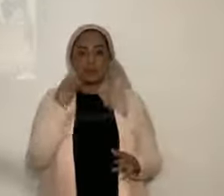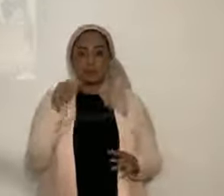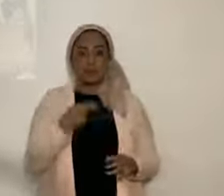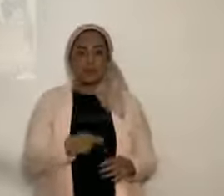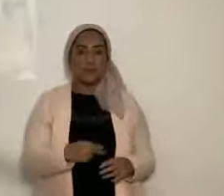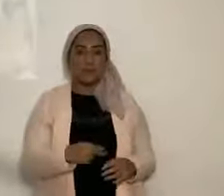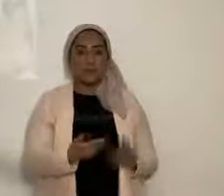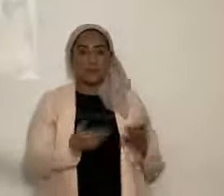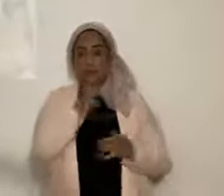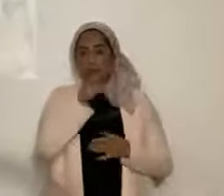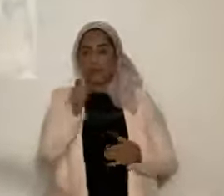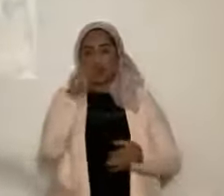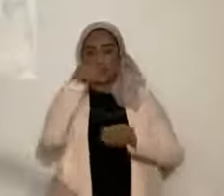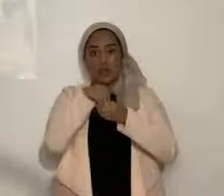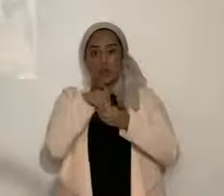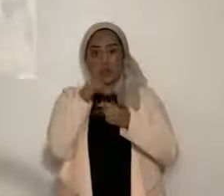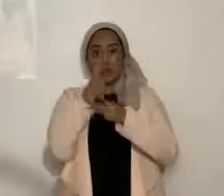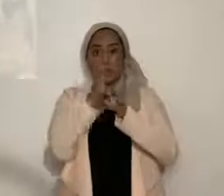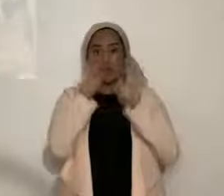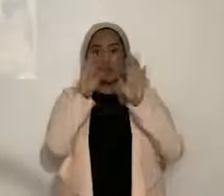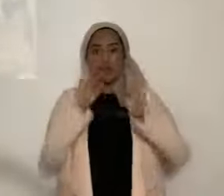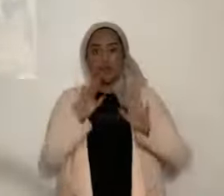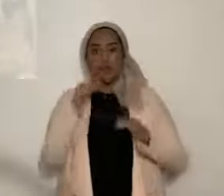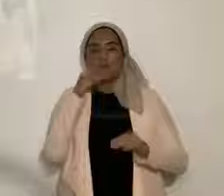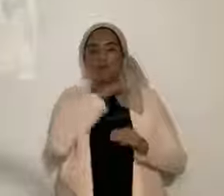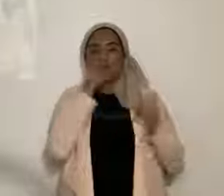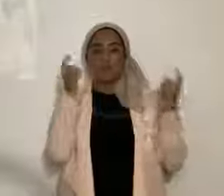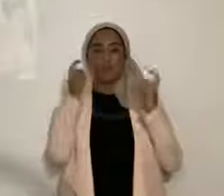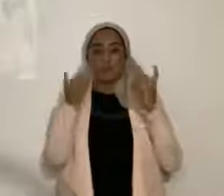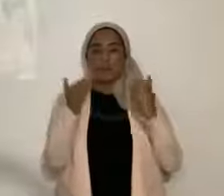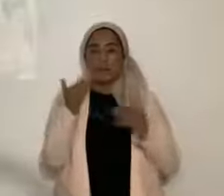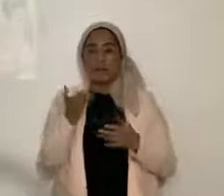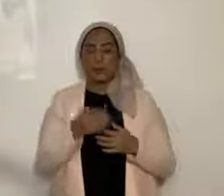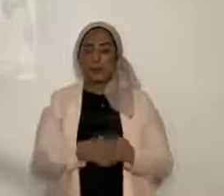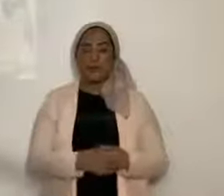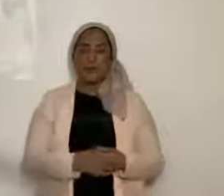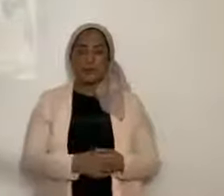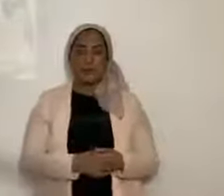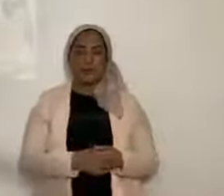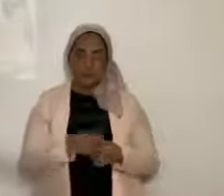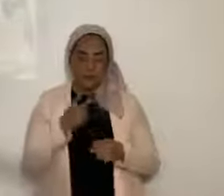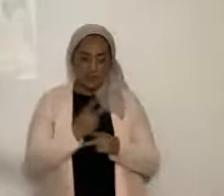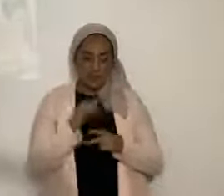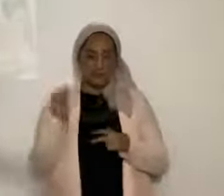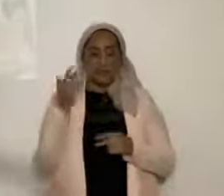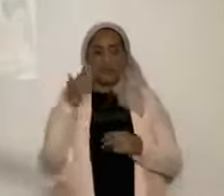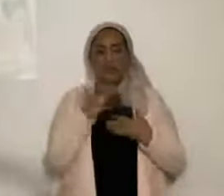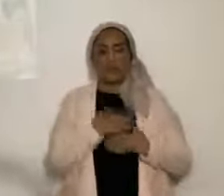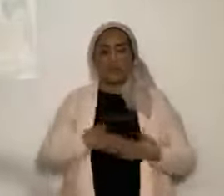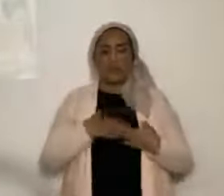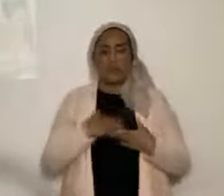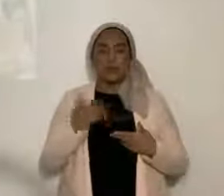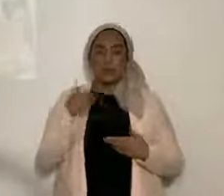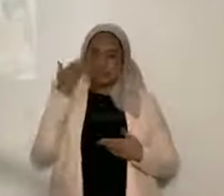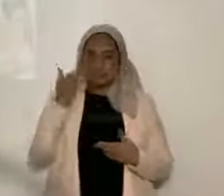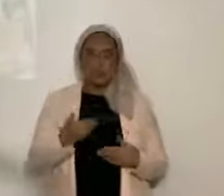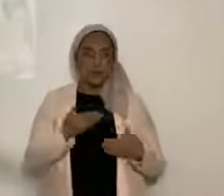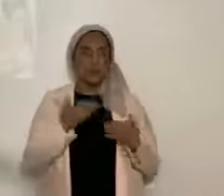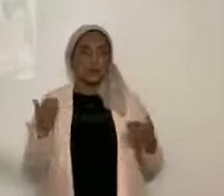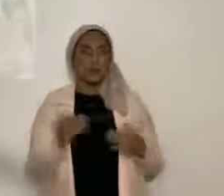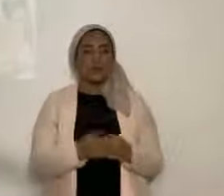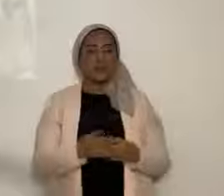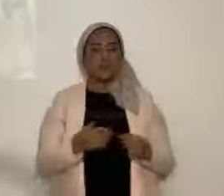¿No estarás tú ahí guardando el domingo, fiestas paganas? Guarda el Shabbat, es una delicia. Yo te invitamos